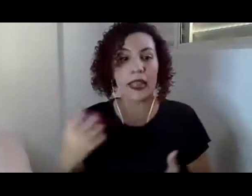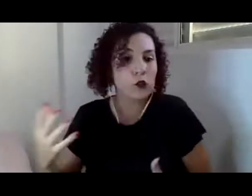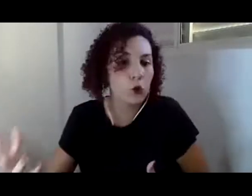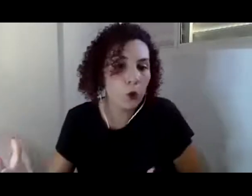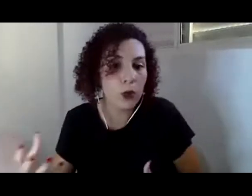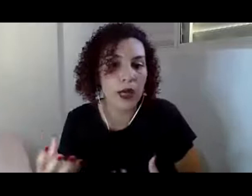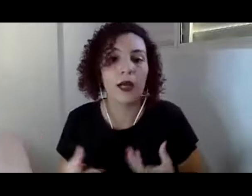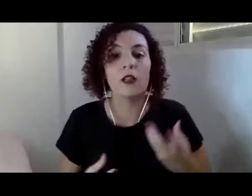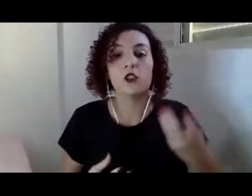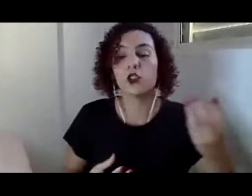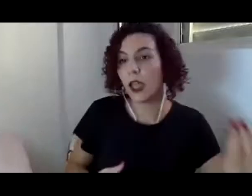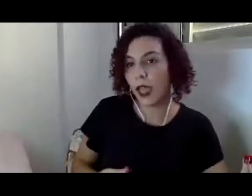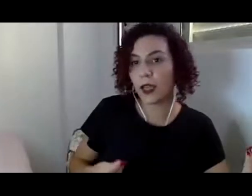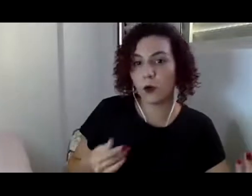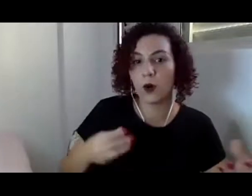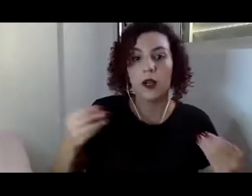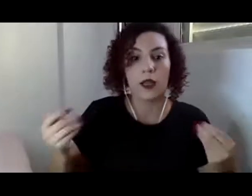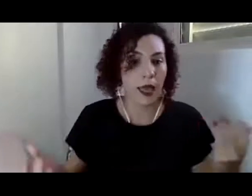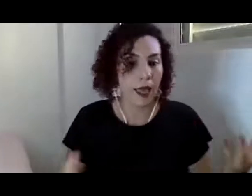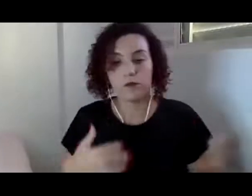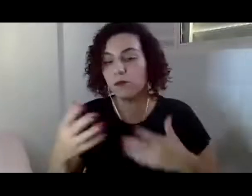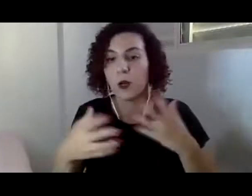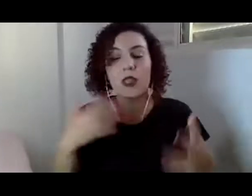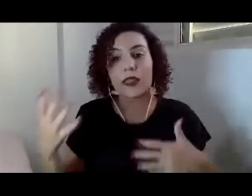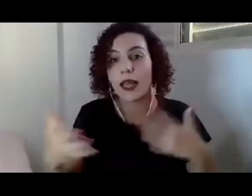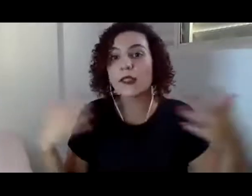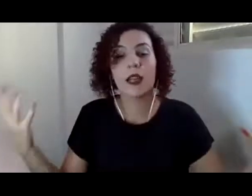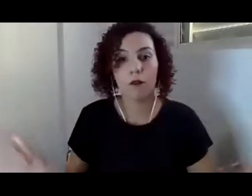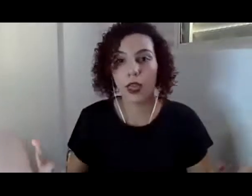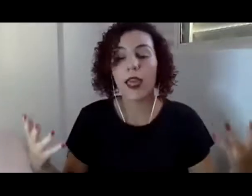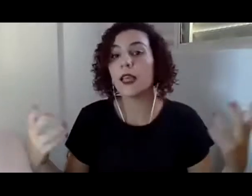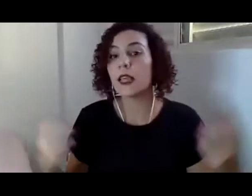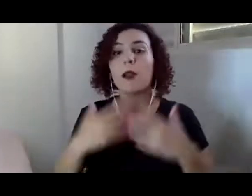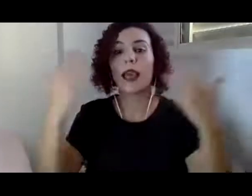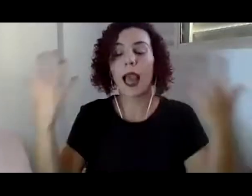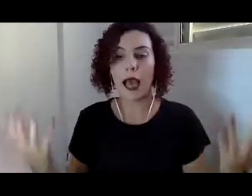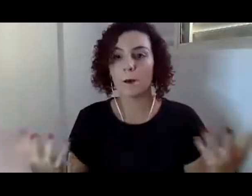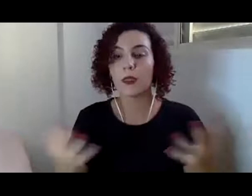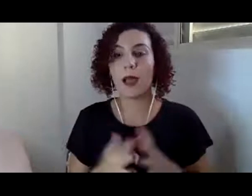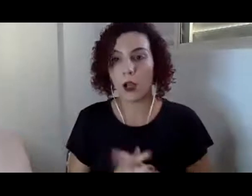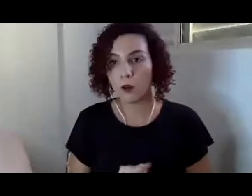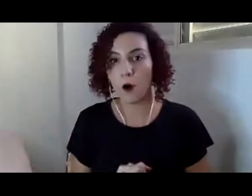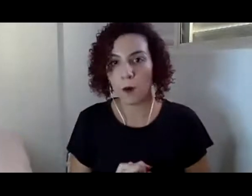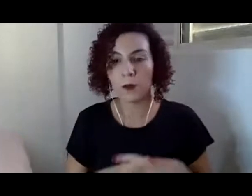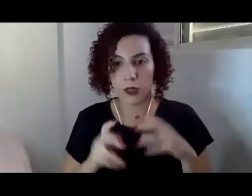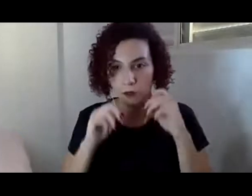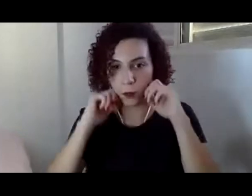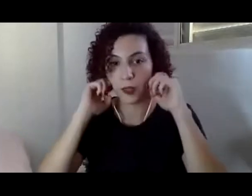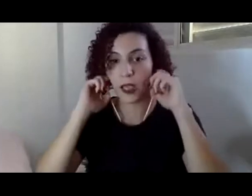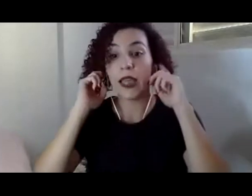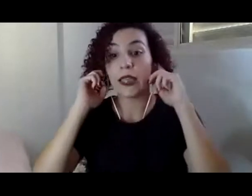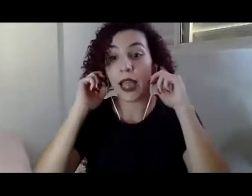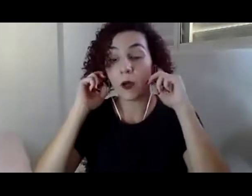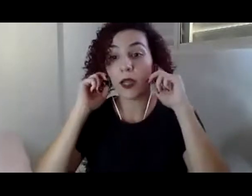né? Textura, cheiro, para eu tentar descrever e explicar da melhor forma